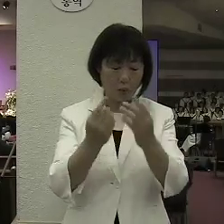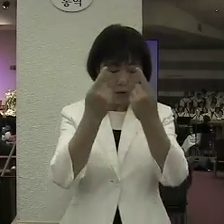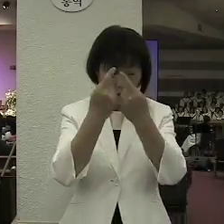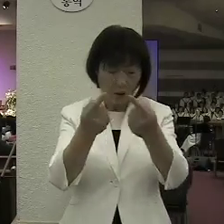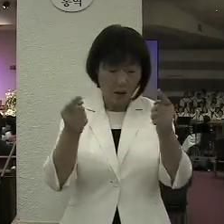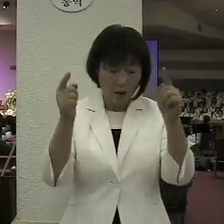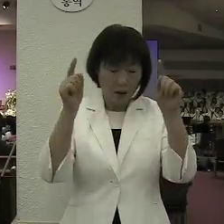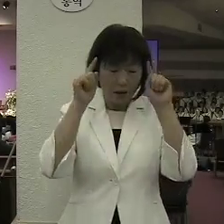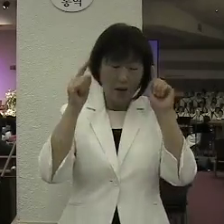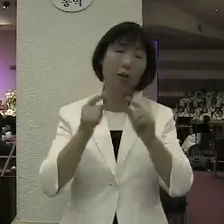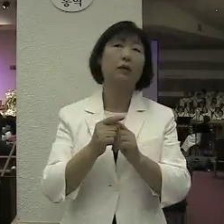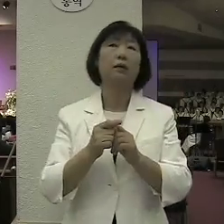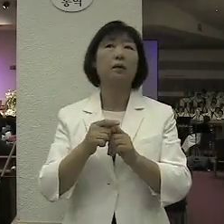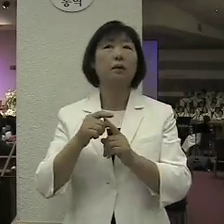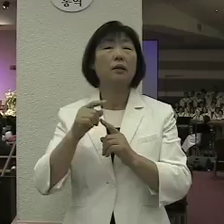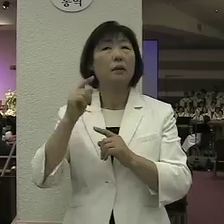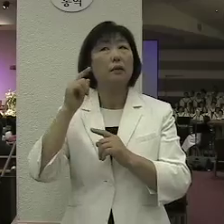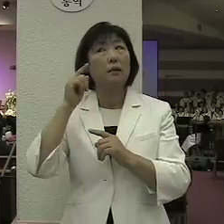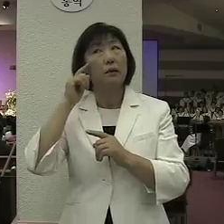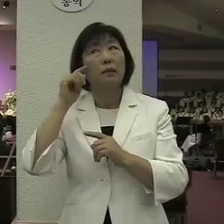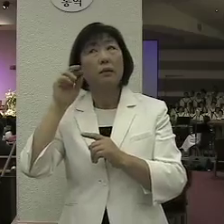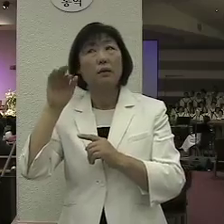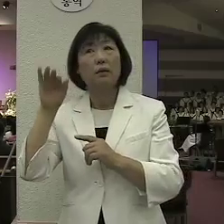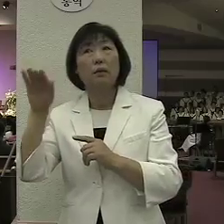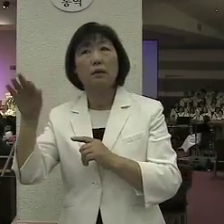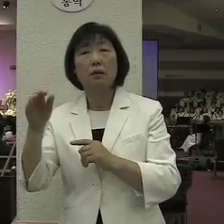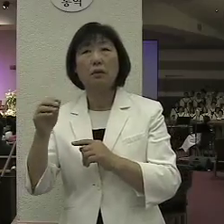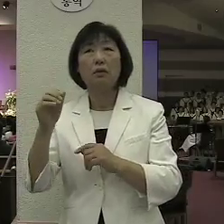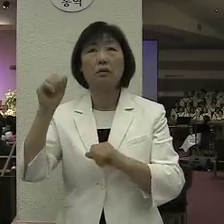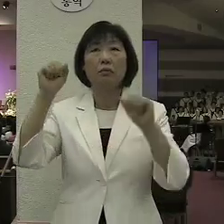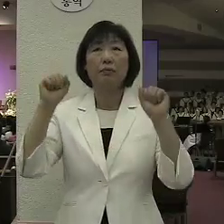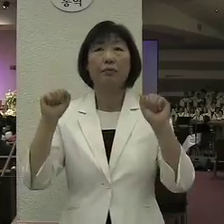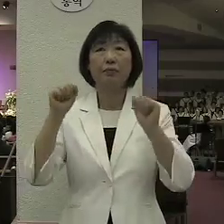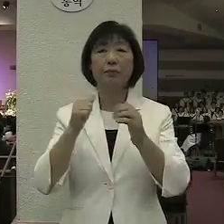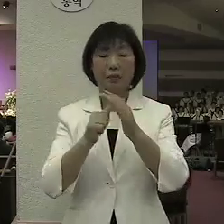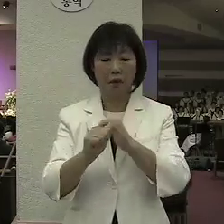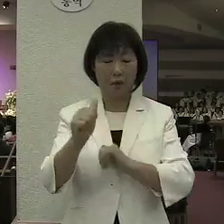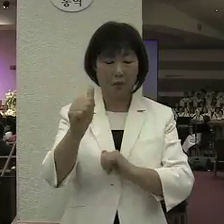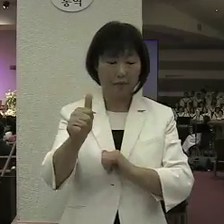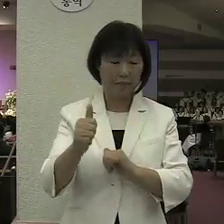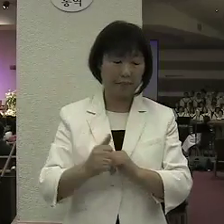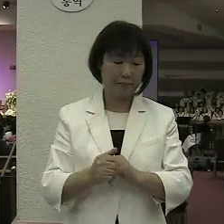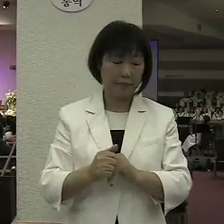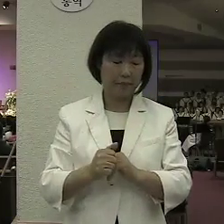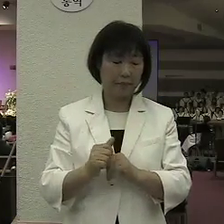목타운에 목 그 아래로부터 완전히 그 불구자가 됐거든요. 장애우가 됐거든요.